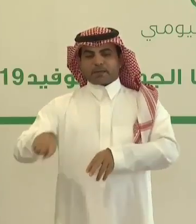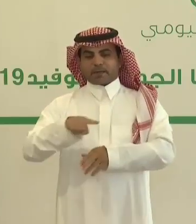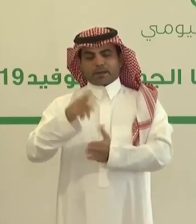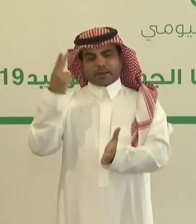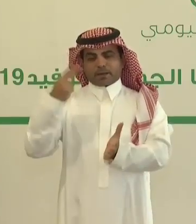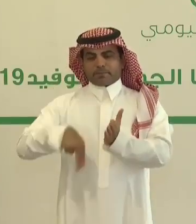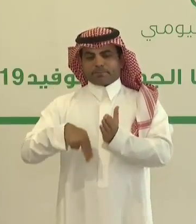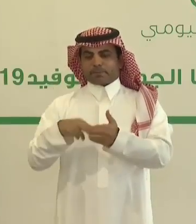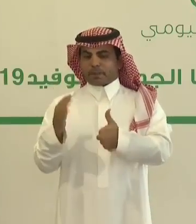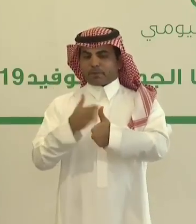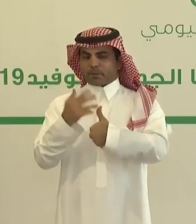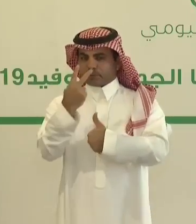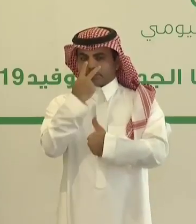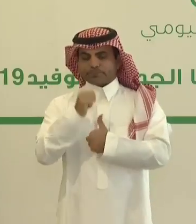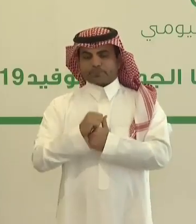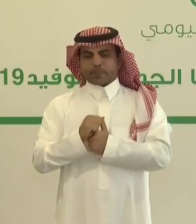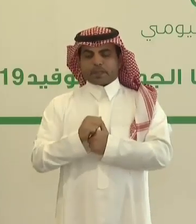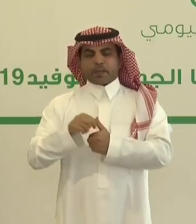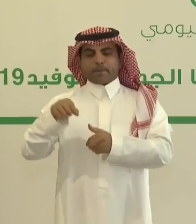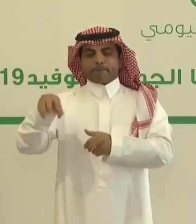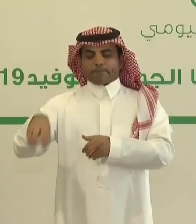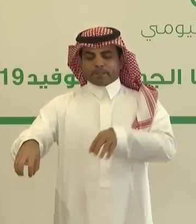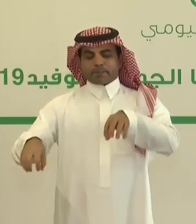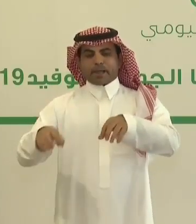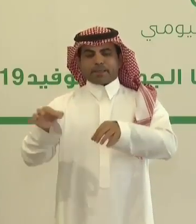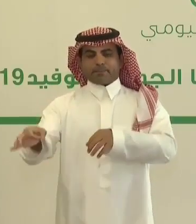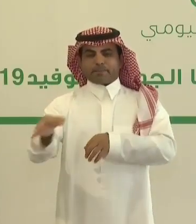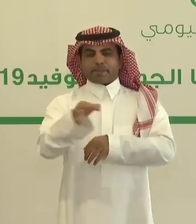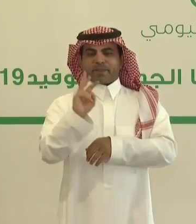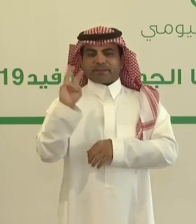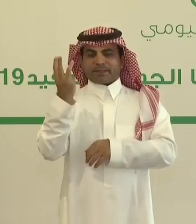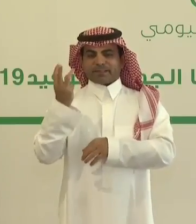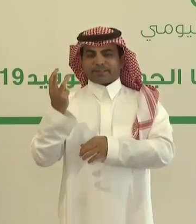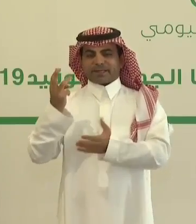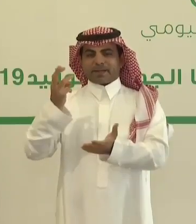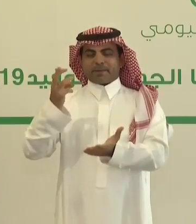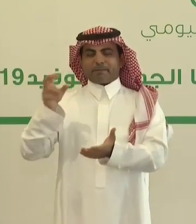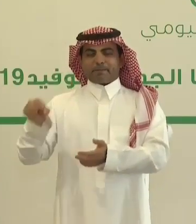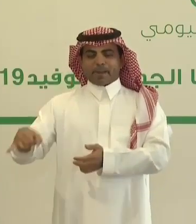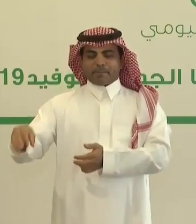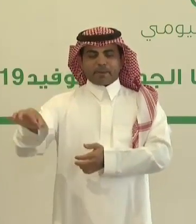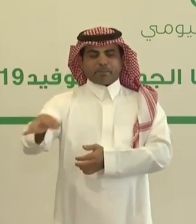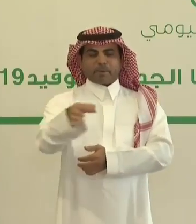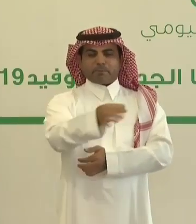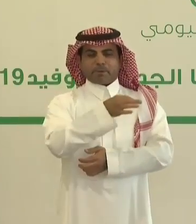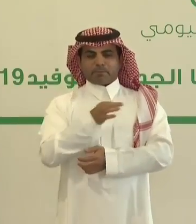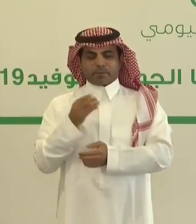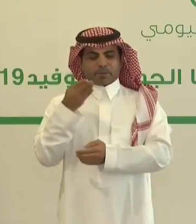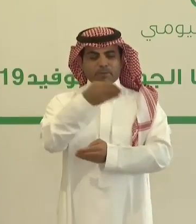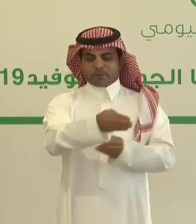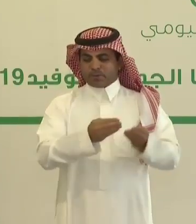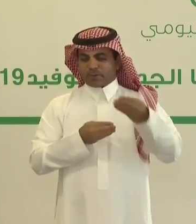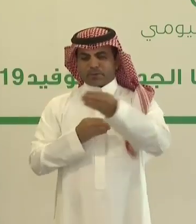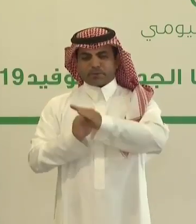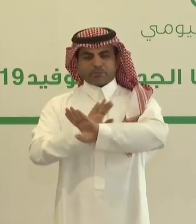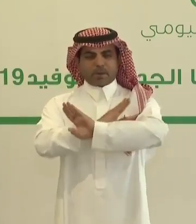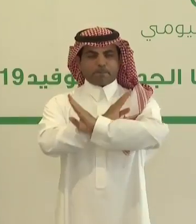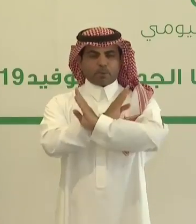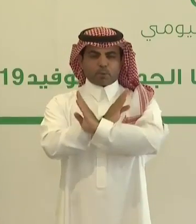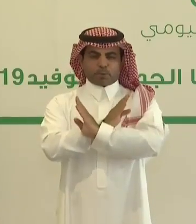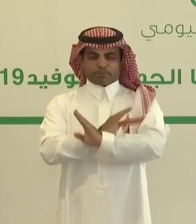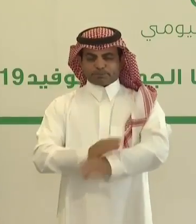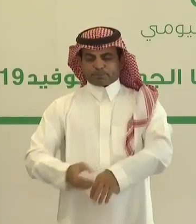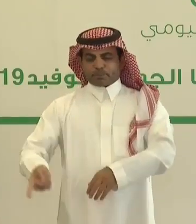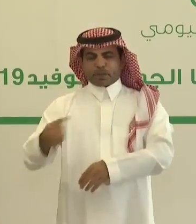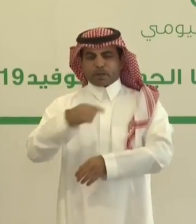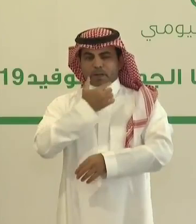تنفيذ التالي: منع سكان مناطق المملكة 13 من الخروج منها والانتقال لمنطقة أخرى، منع دخول الخروج